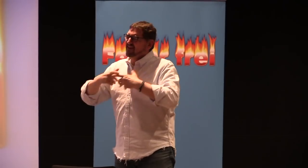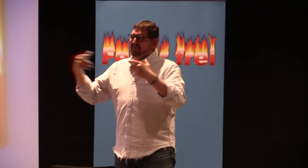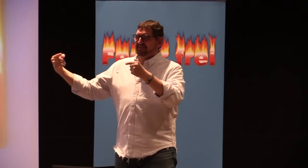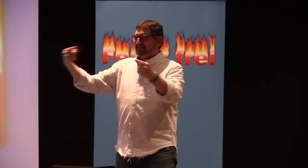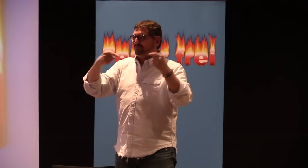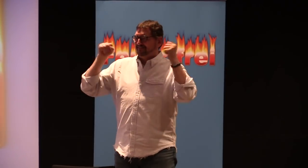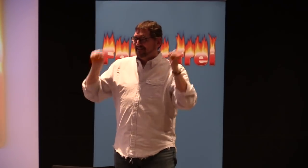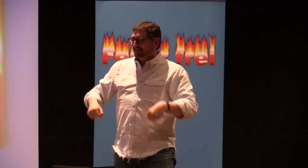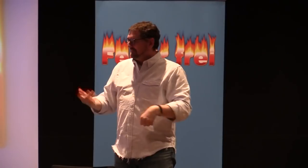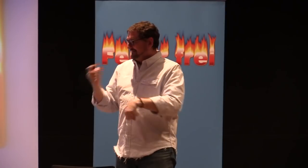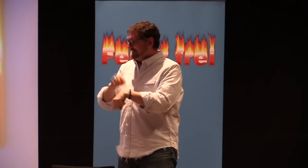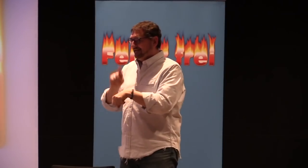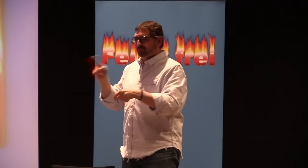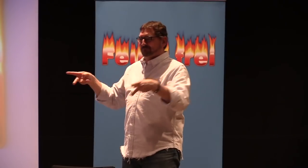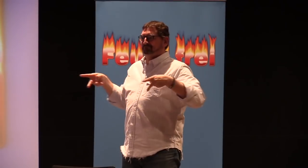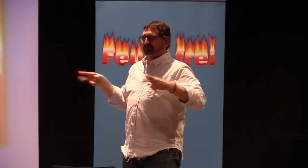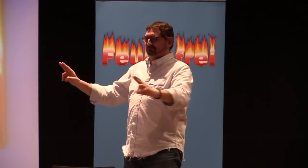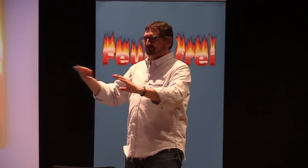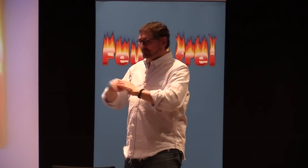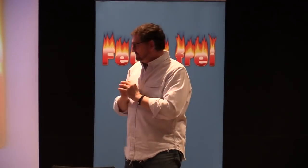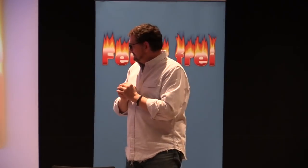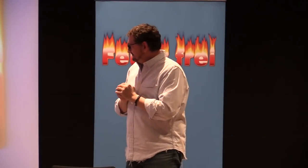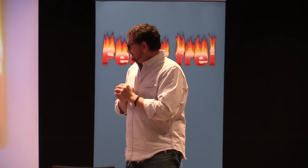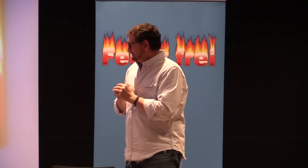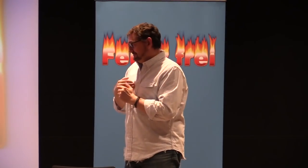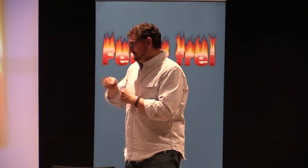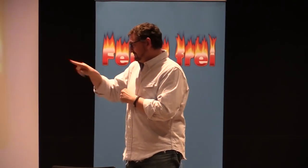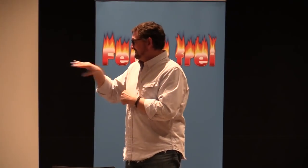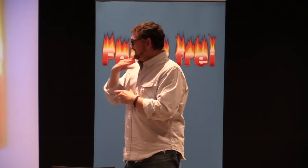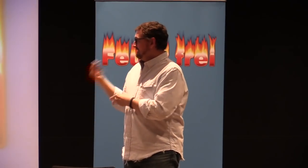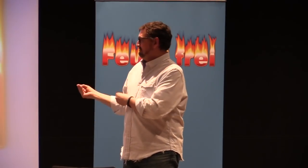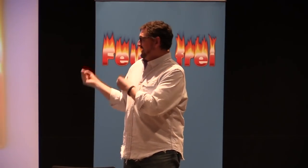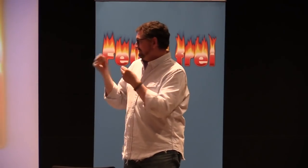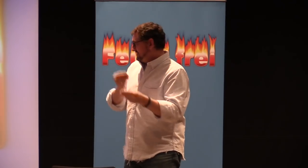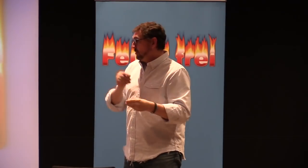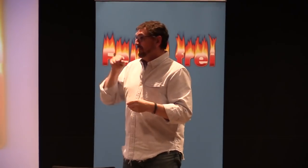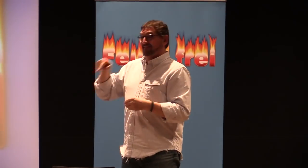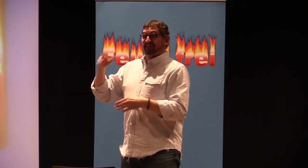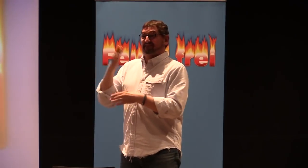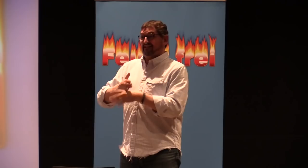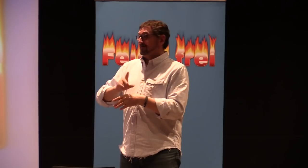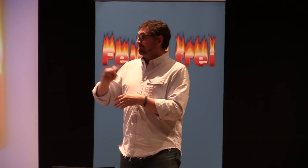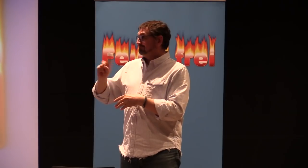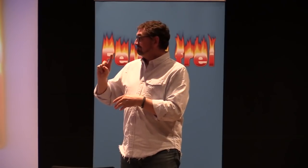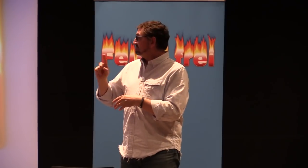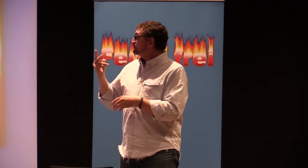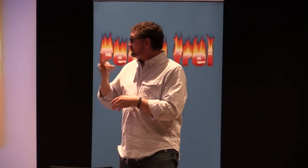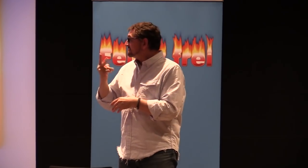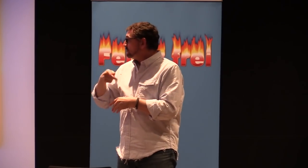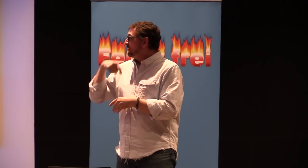sich genommen haben, um heute dabei zu sein. Ich habe gesehen, wir könnten noch lange, lange weiter diskutieren, müssen an der Stelle schließen.